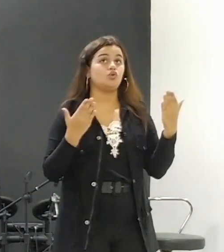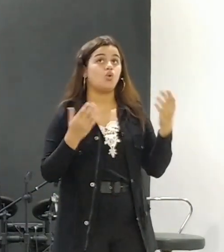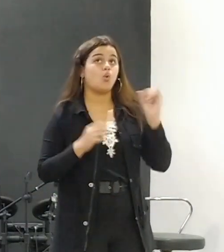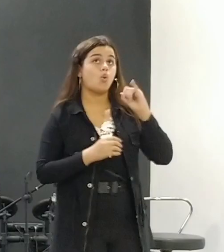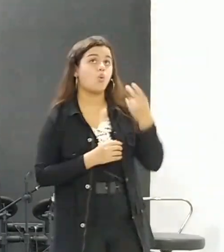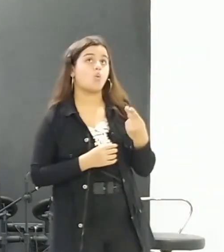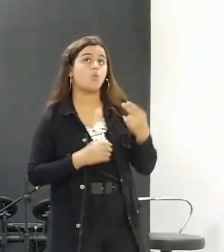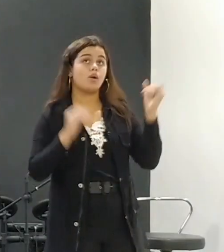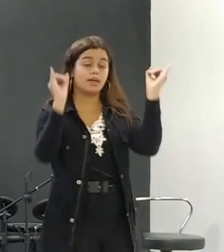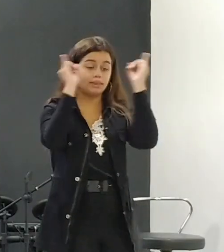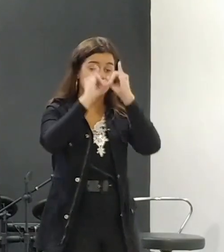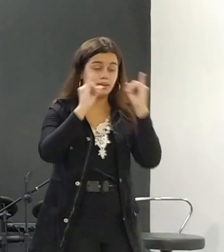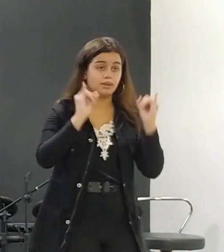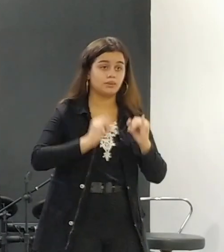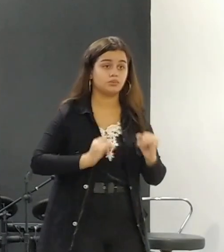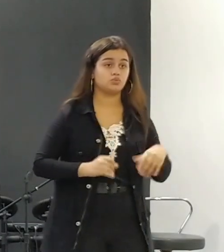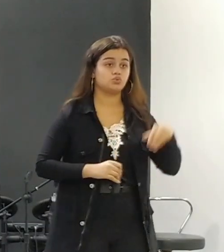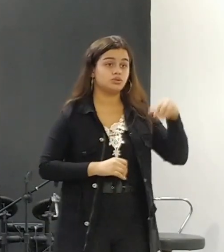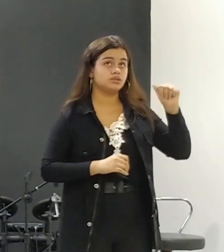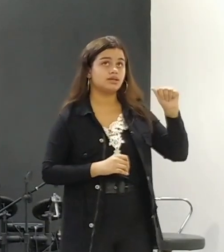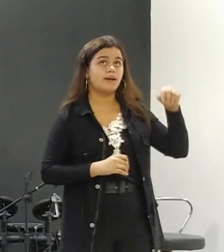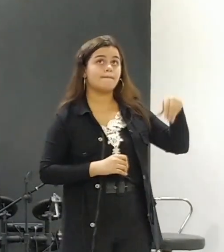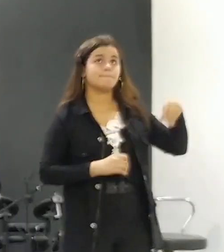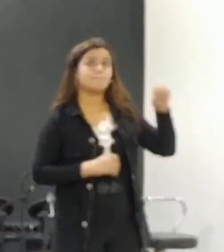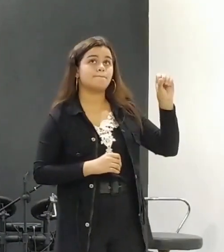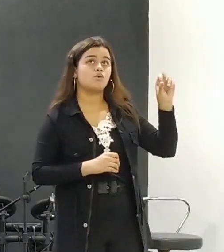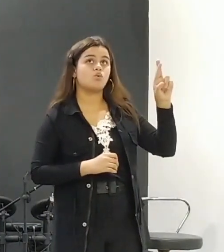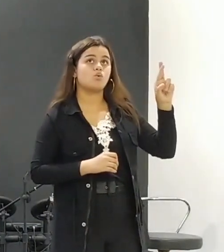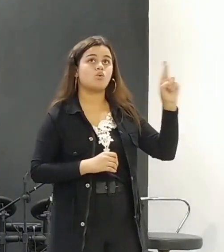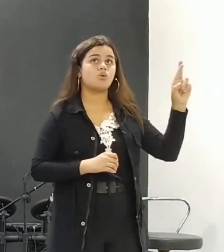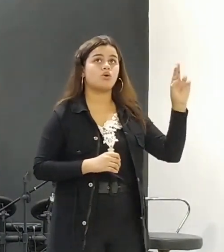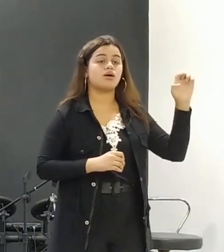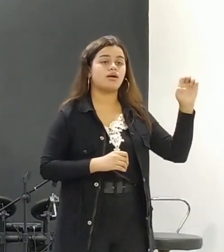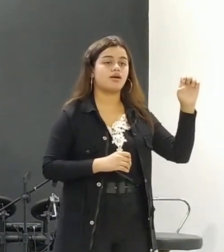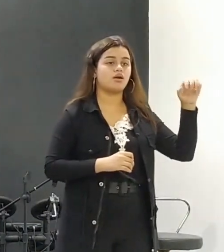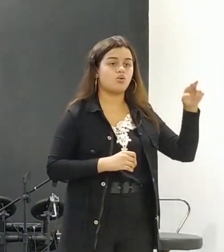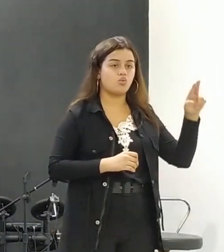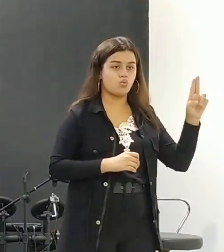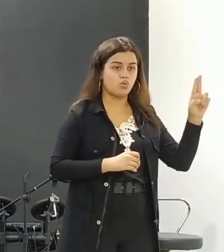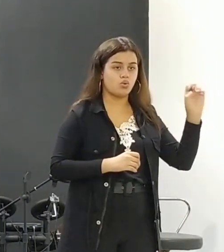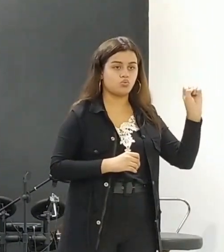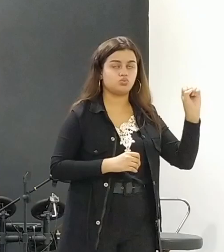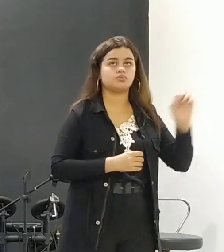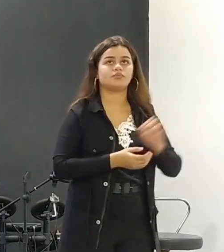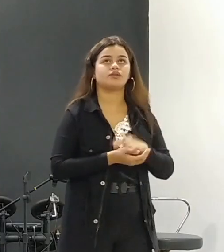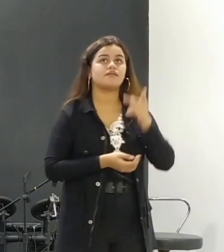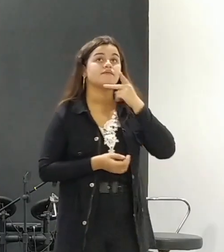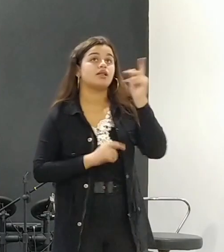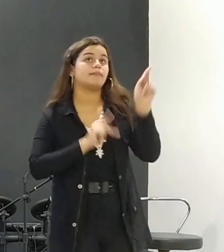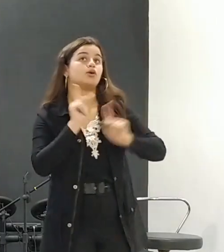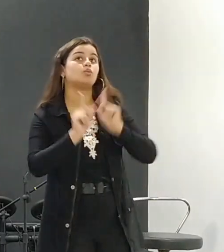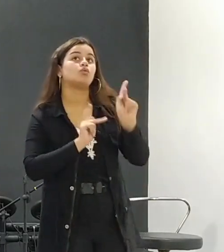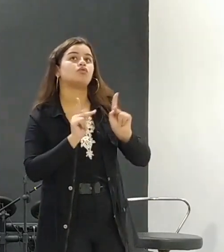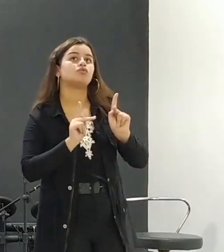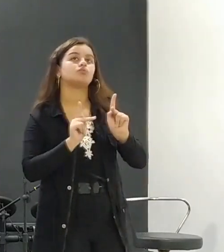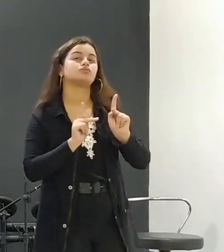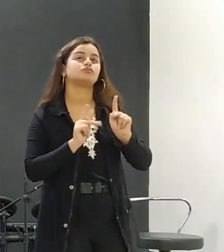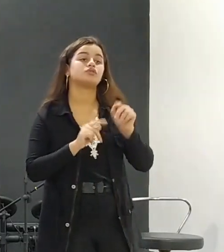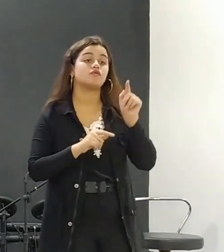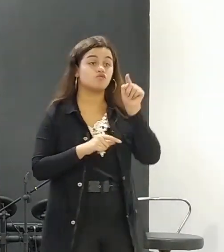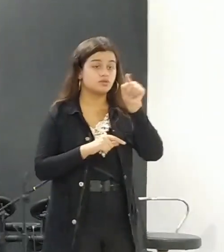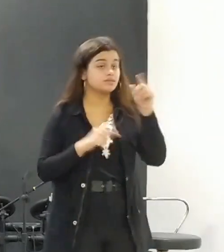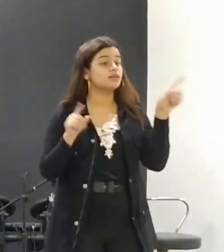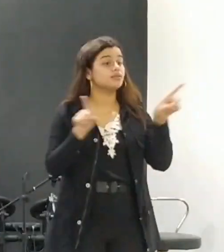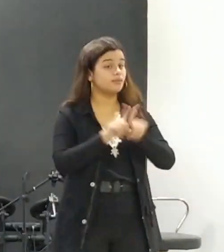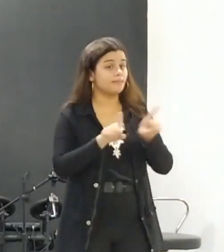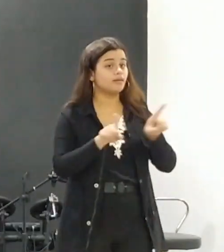aos deuses dos amorreus, em cuja terra habitais. Aí ele diz para o povo naquele dia, e você também poderá